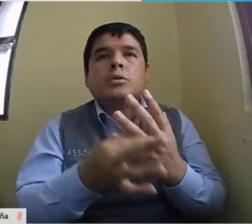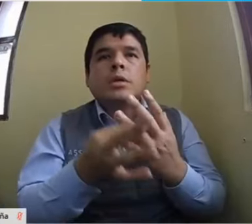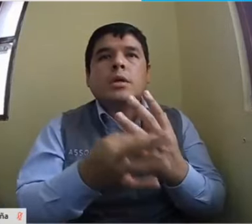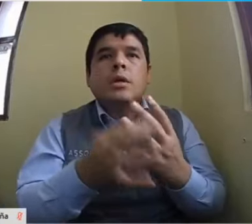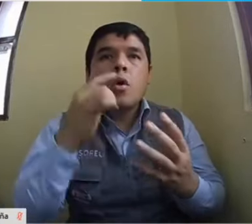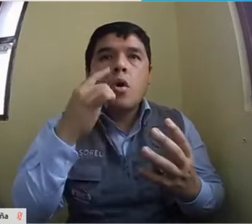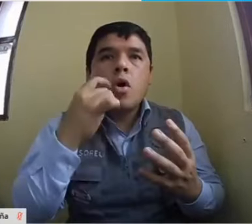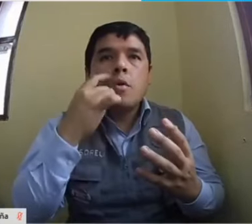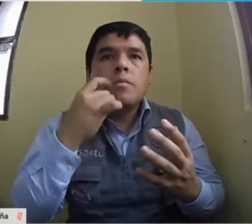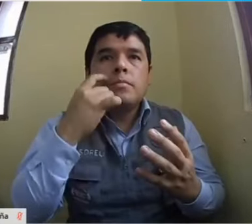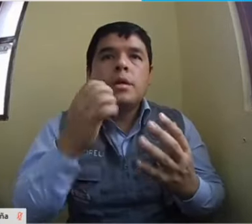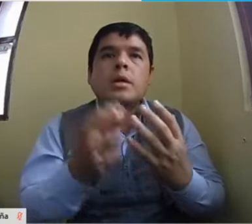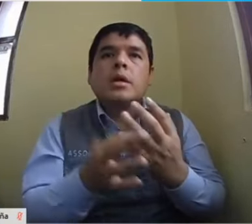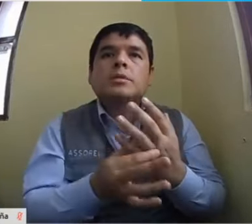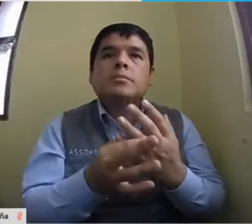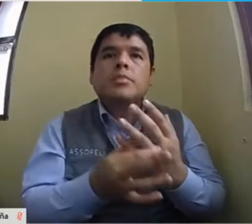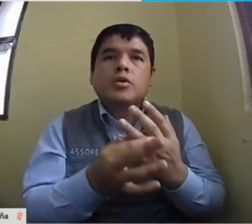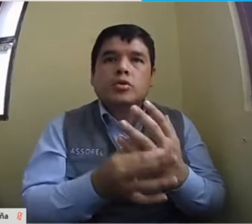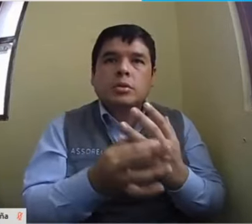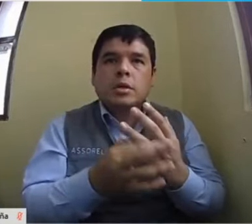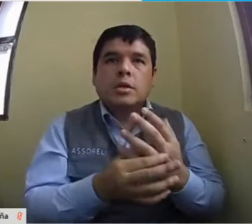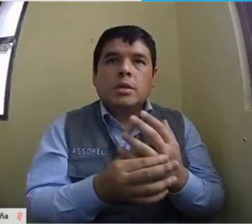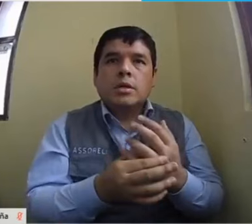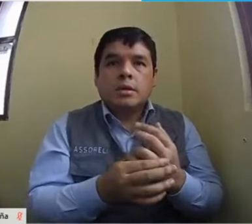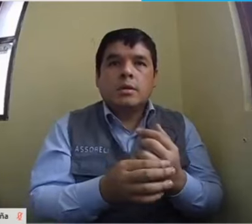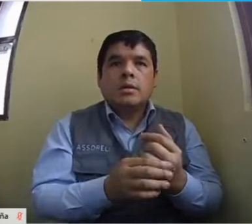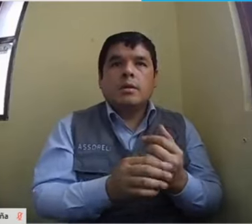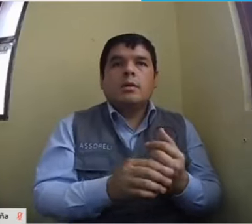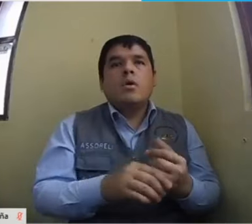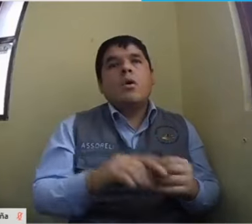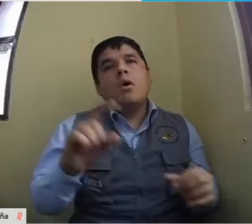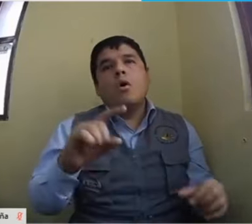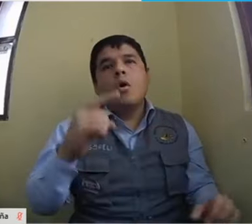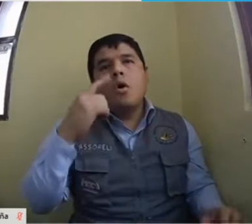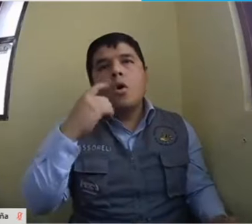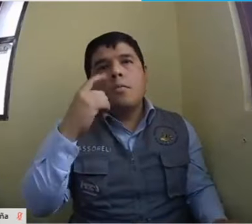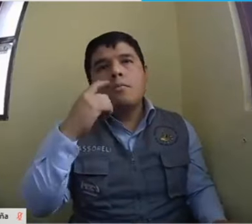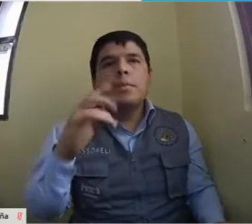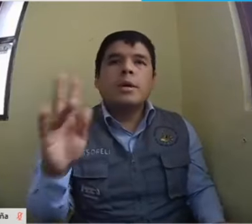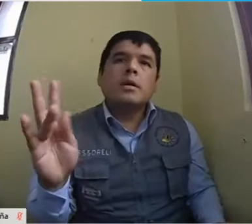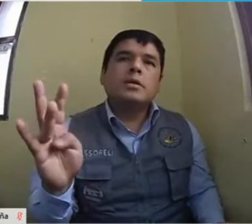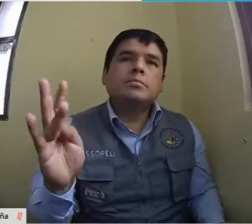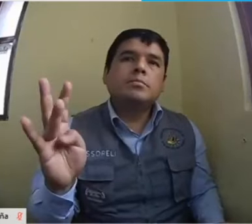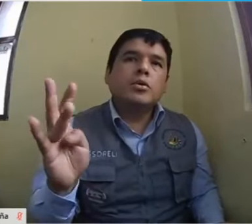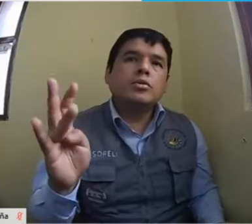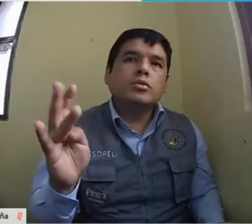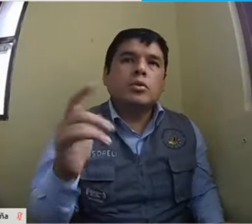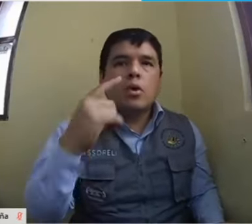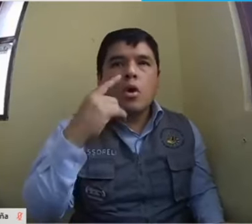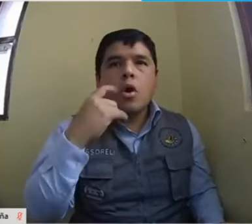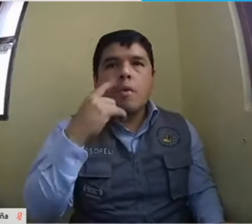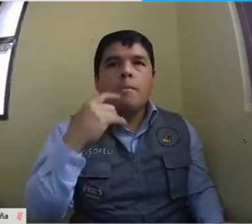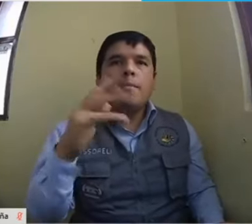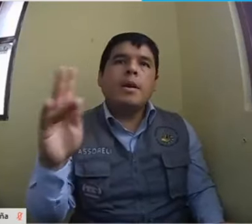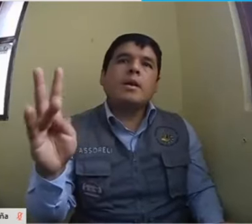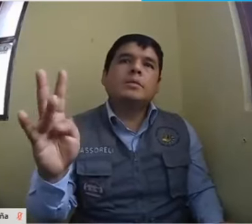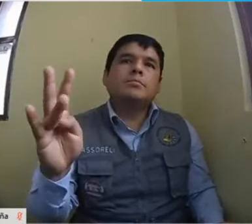hombre. Hombre es como en el bigotito, el índice en el bigotito y la misma seña. El